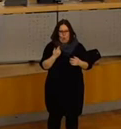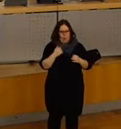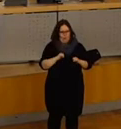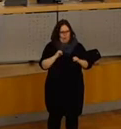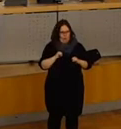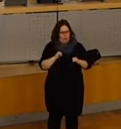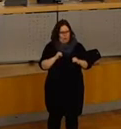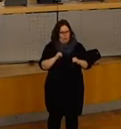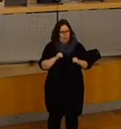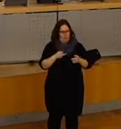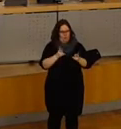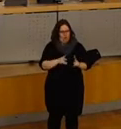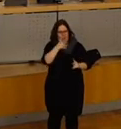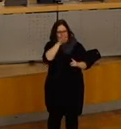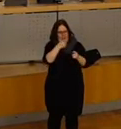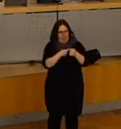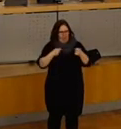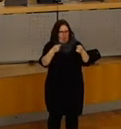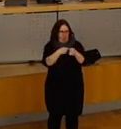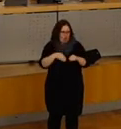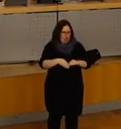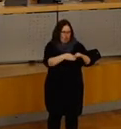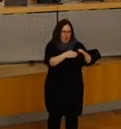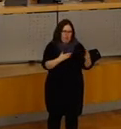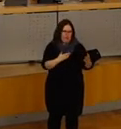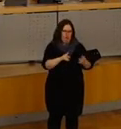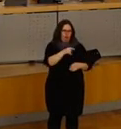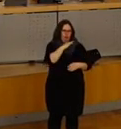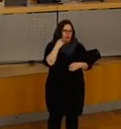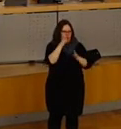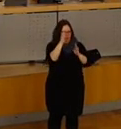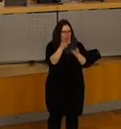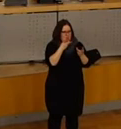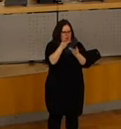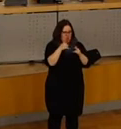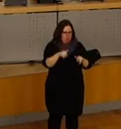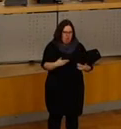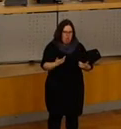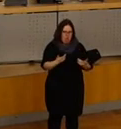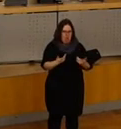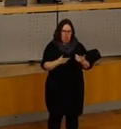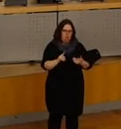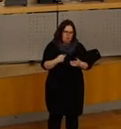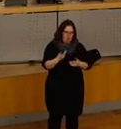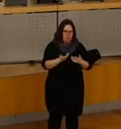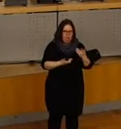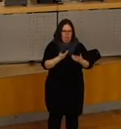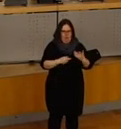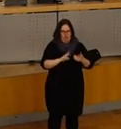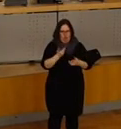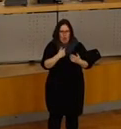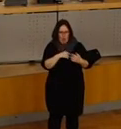kleinen vom stadtgärtner verband unterstützt wird die haben ja auch viele fachberater und dass man ist eben auch über